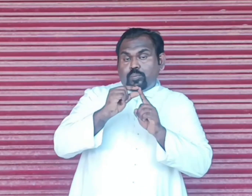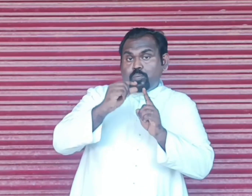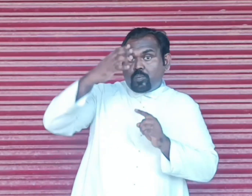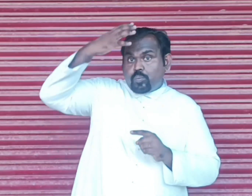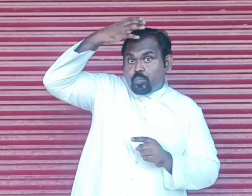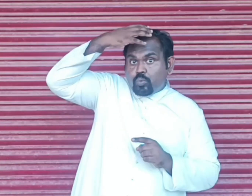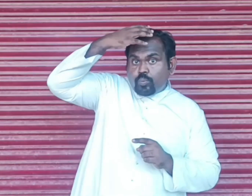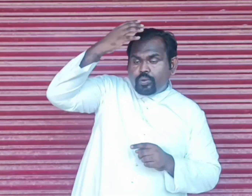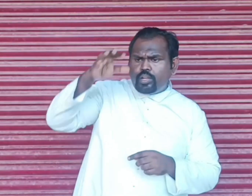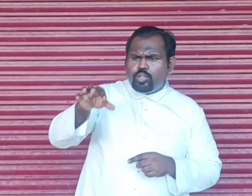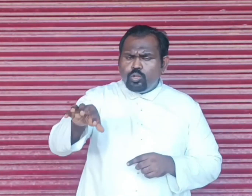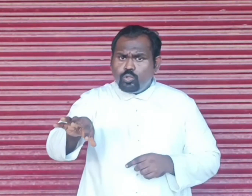പുതിയ പാപ്പയെ